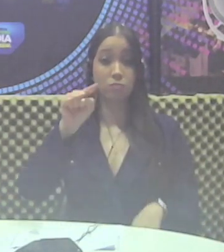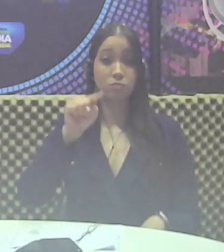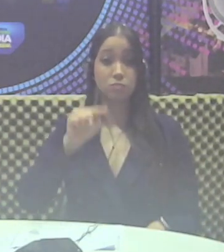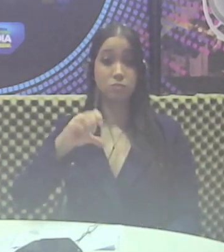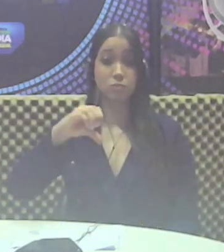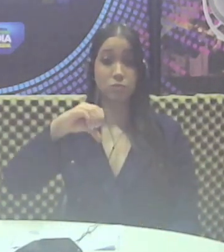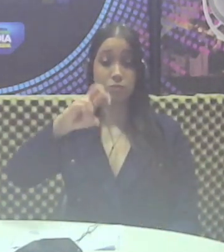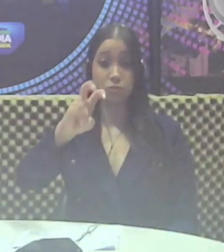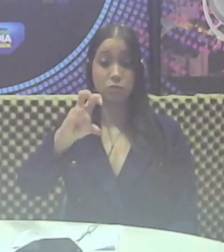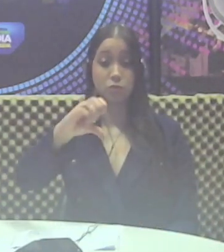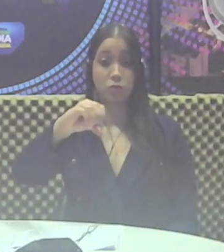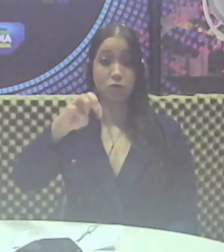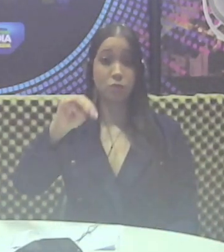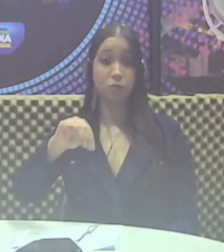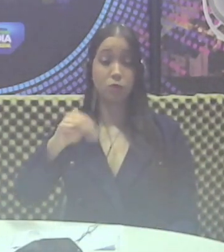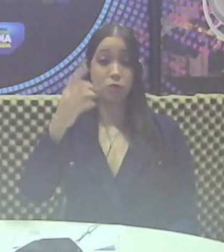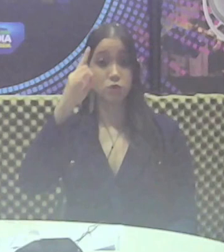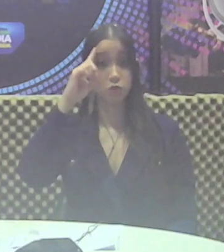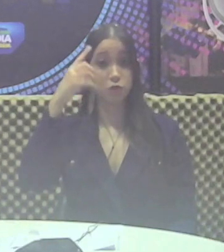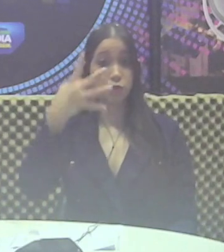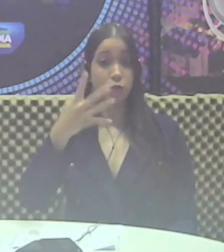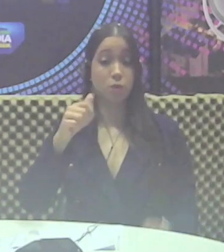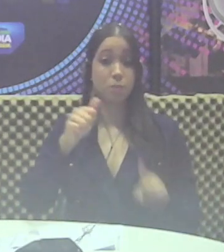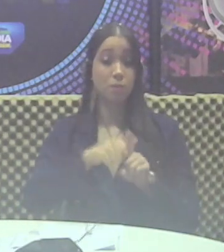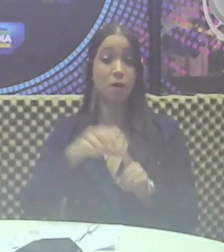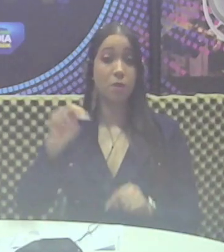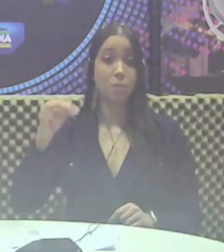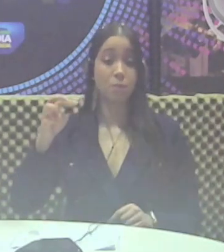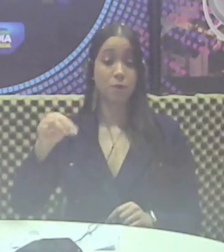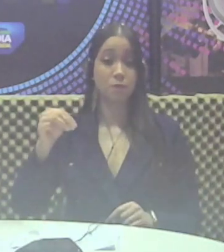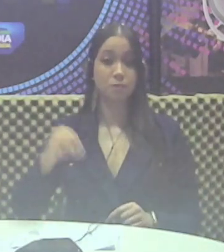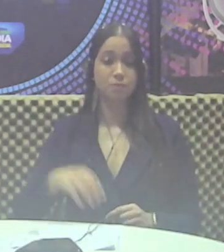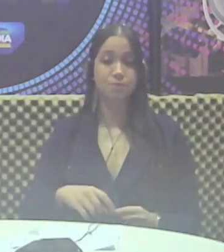23h59 do dia 4 de março. Já o edital